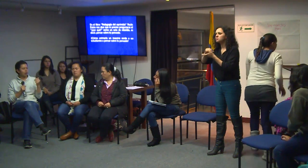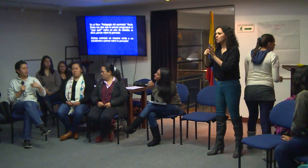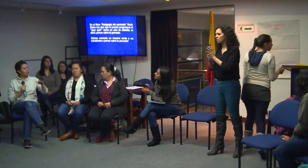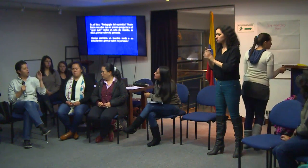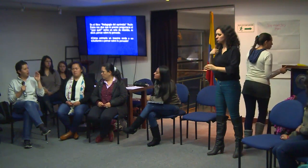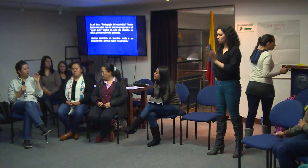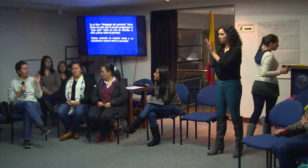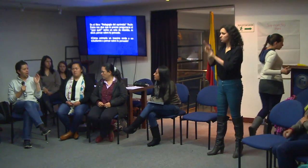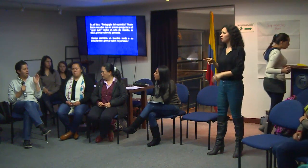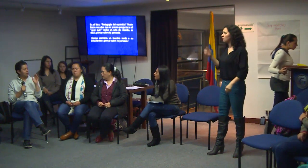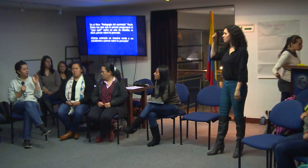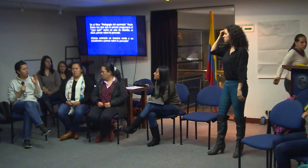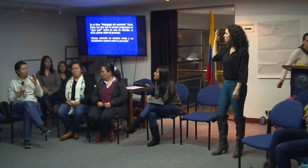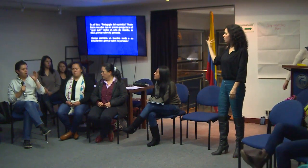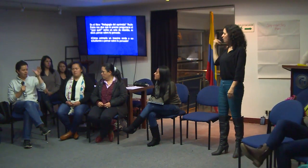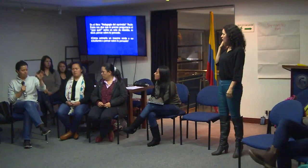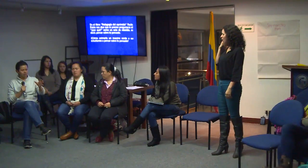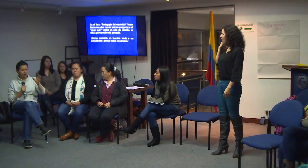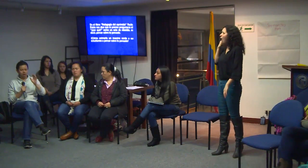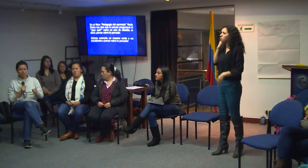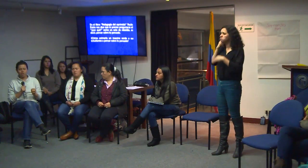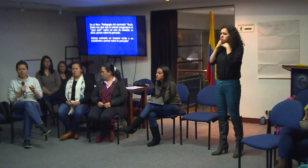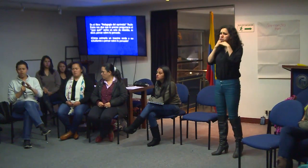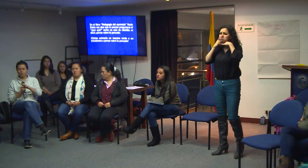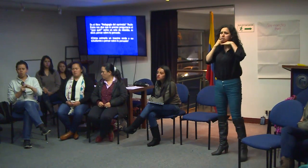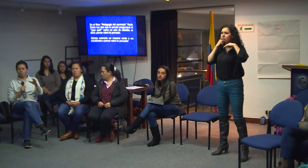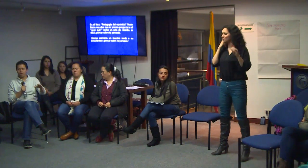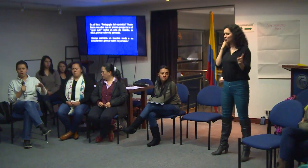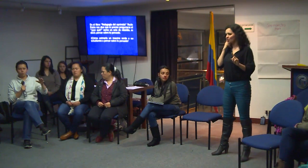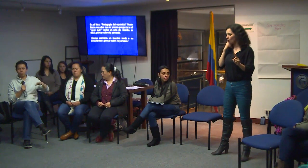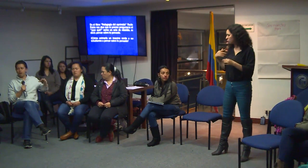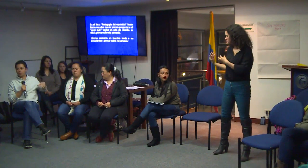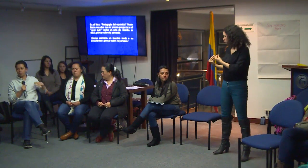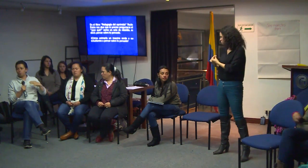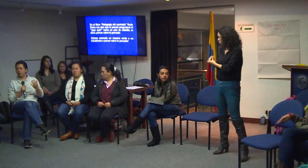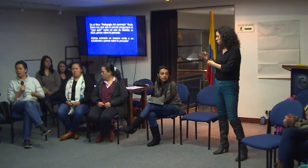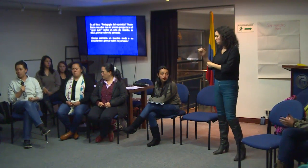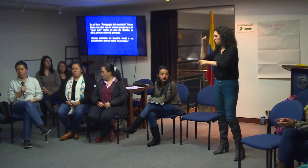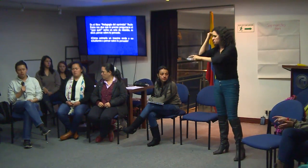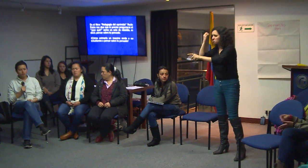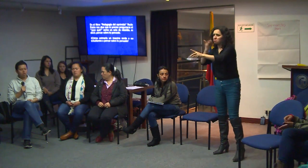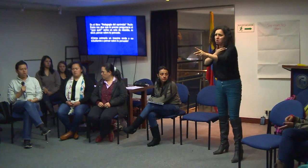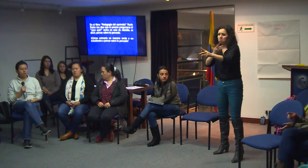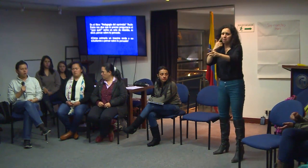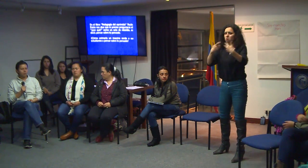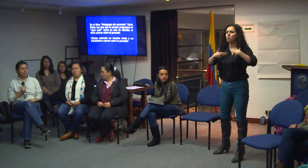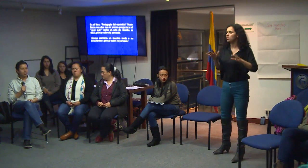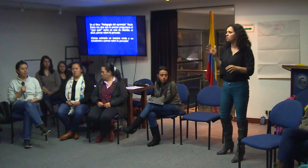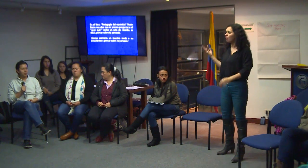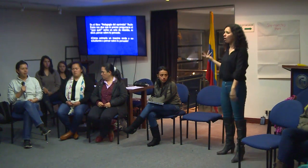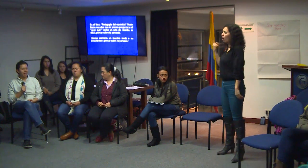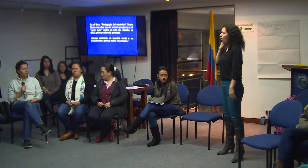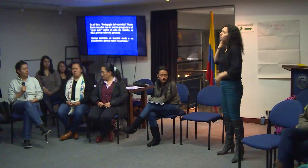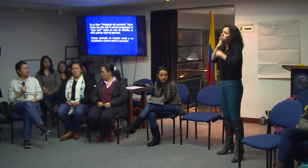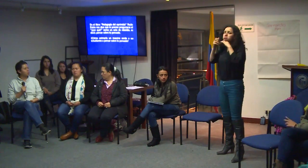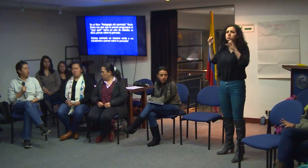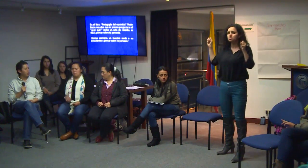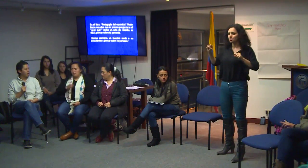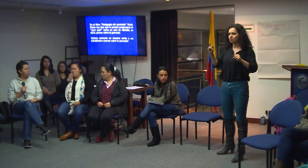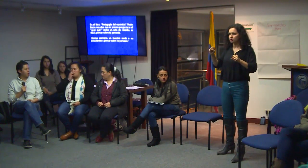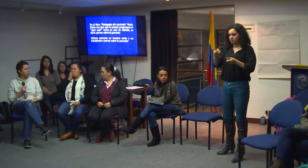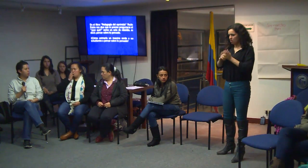necesidad solamente con lo que le diga la persona que tiene al frente, sea su compañero, su maestro, su madre, sino realmente incentivar que él